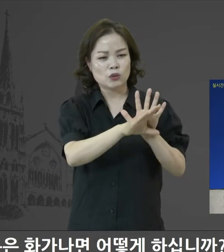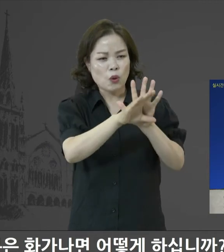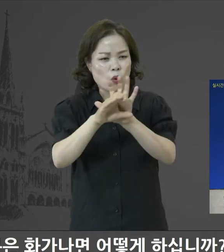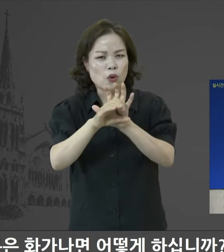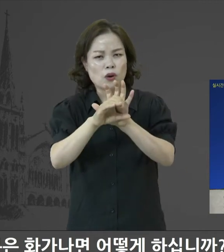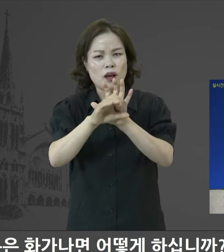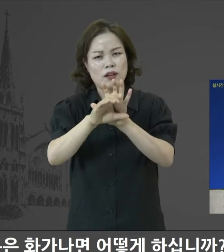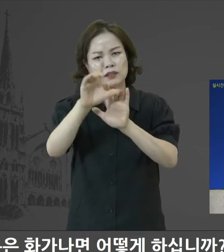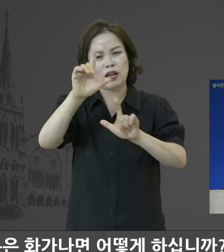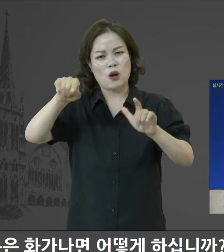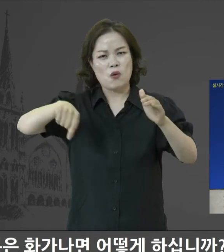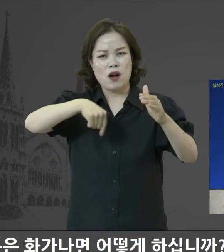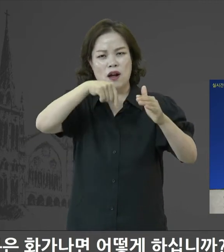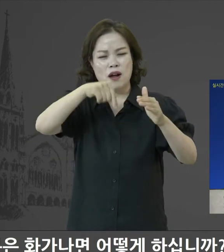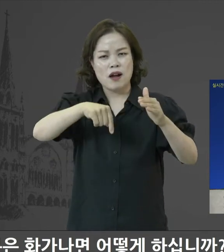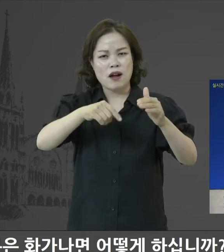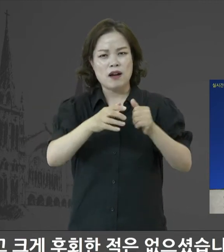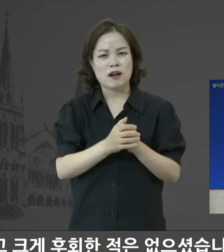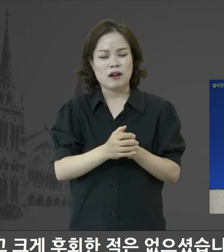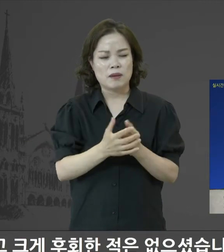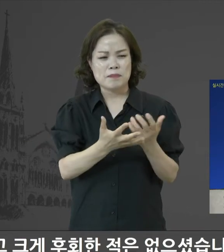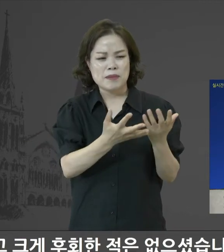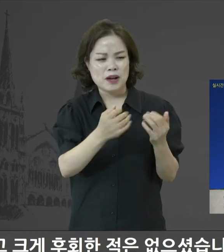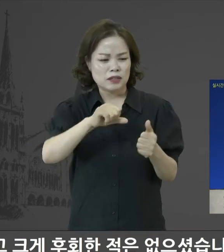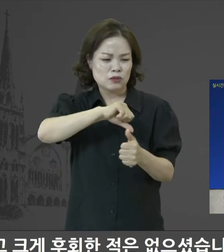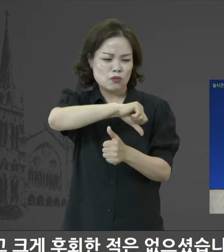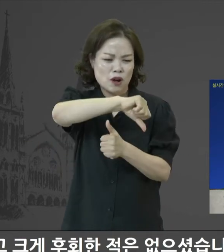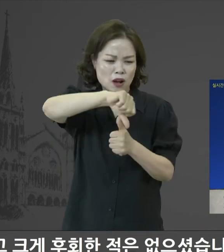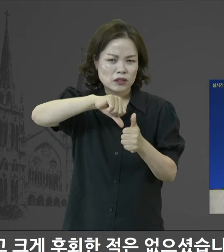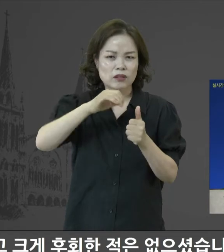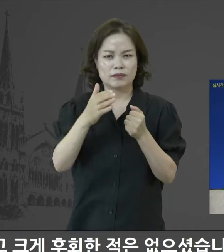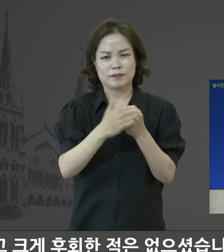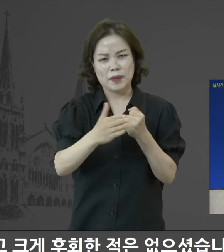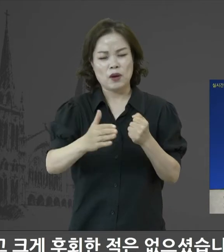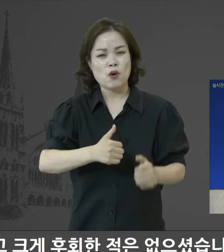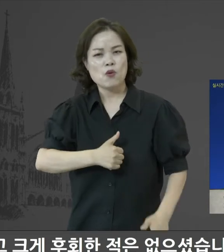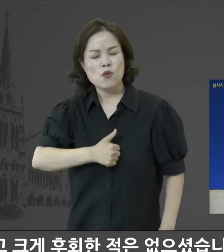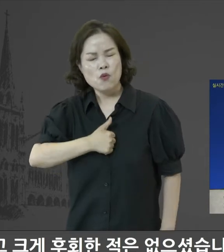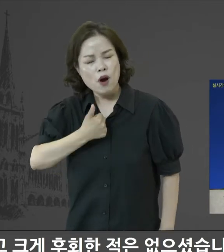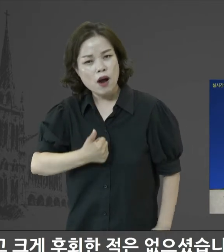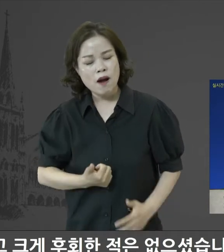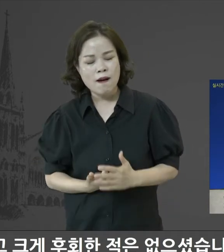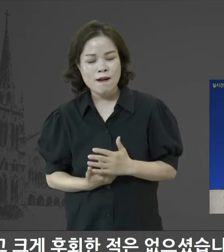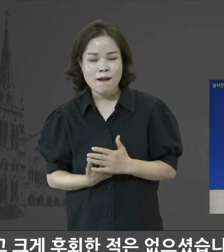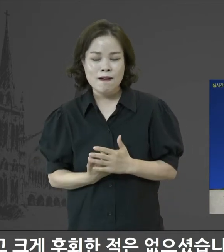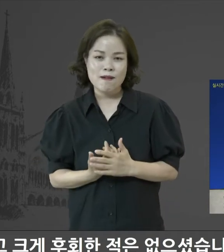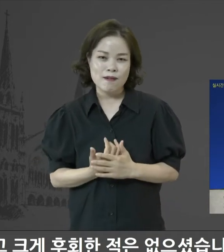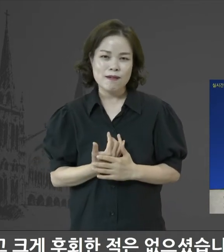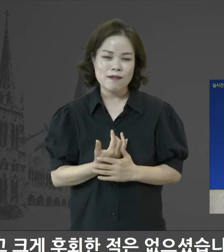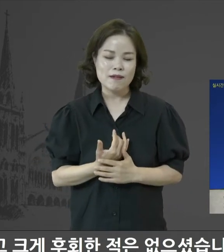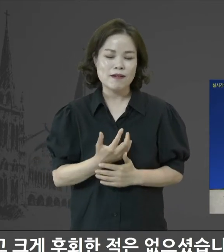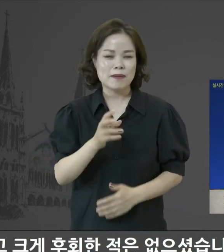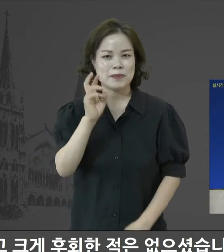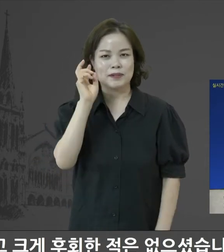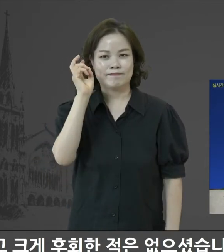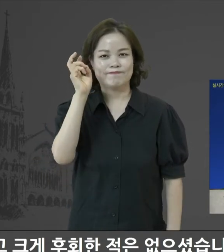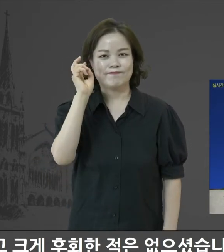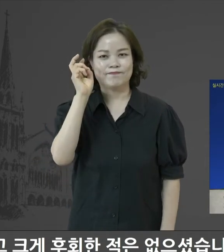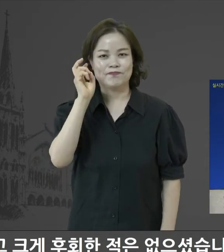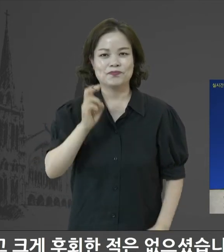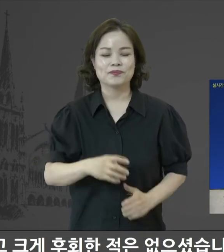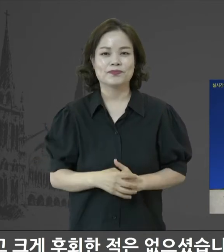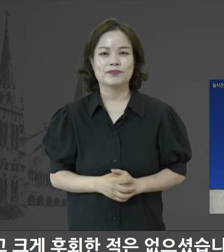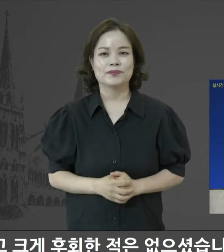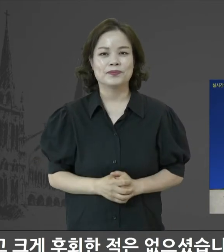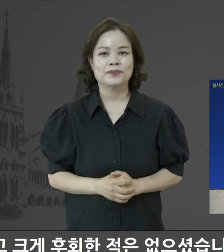상황 중이라 더 많은 환경들이 우리로 하여금 화를 날 수밖에 없도록 몰아가리라 생각을